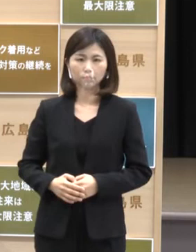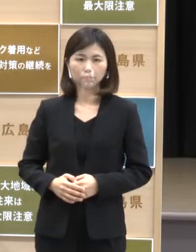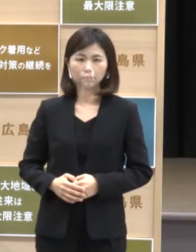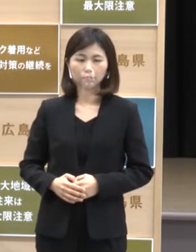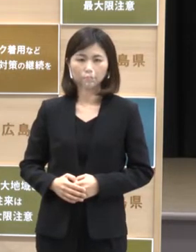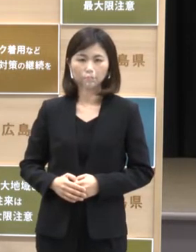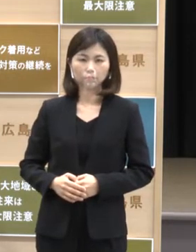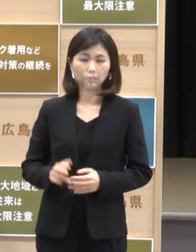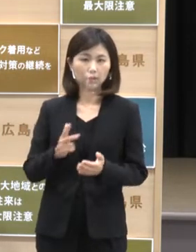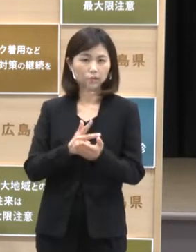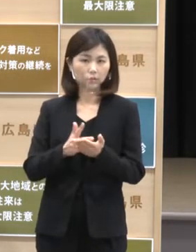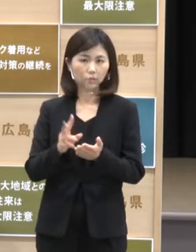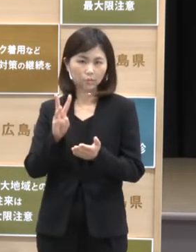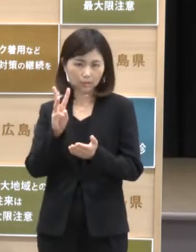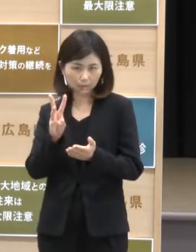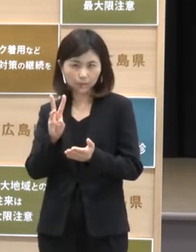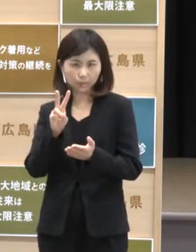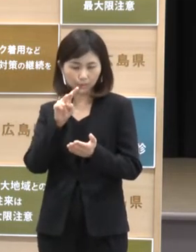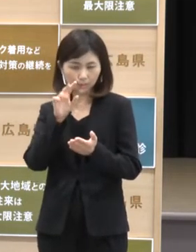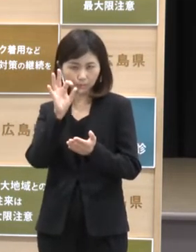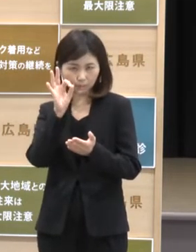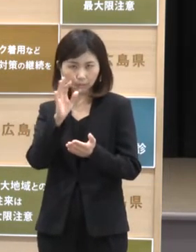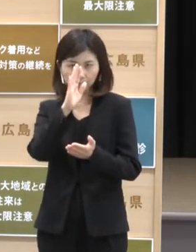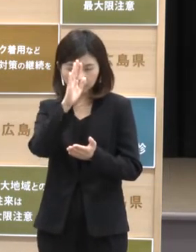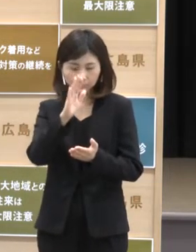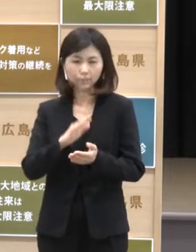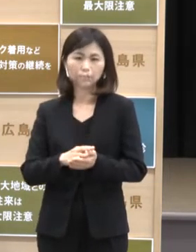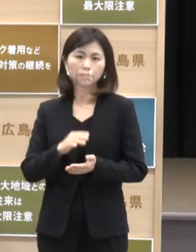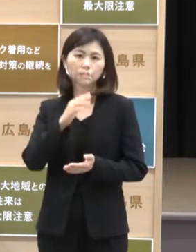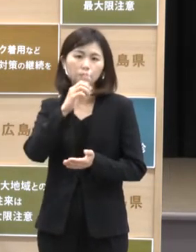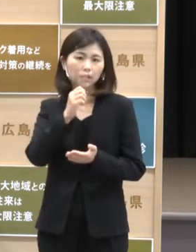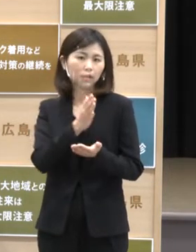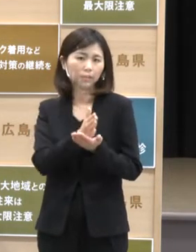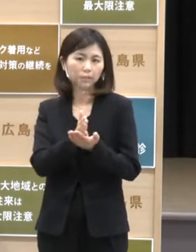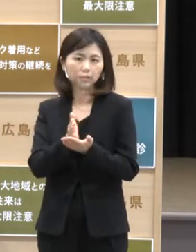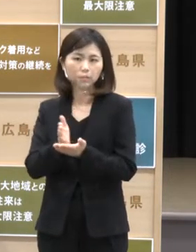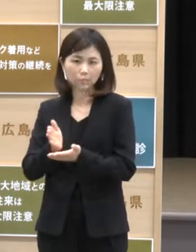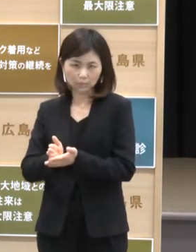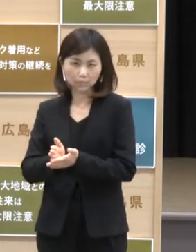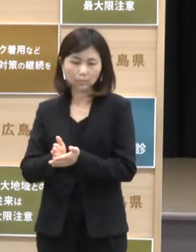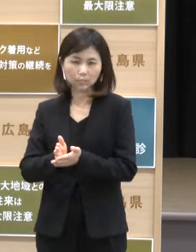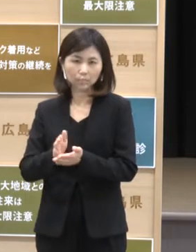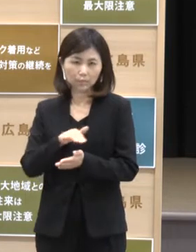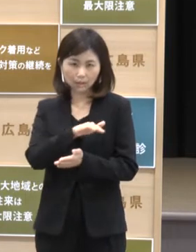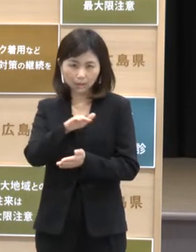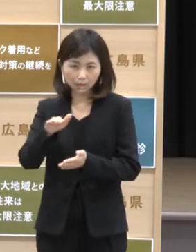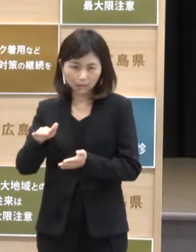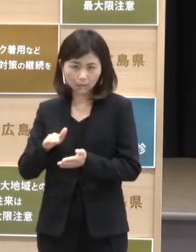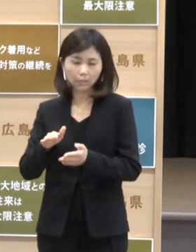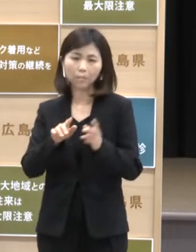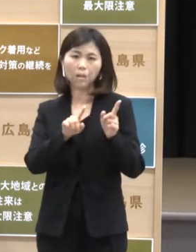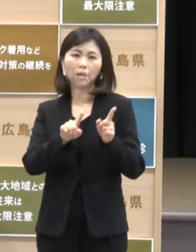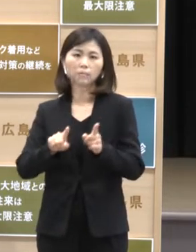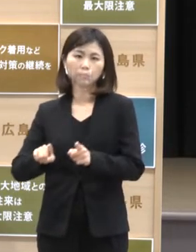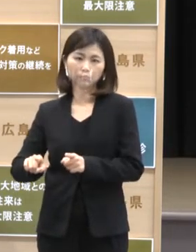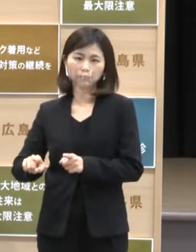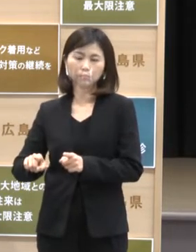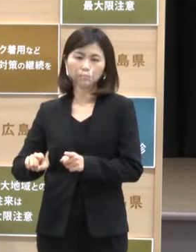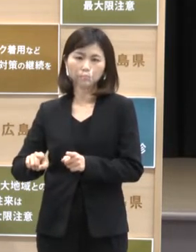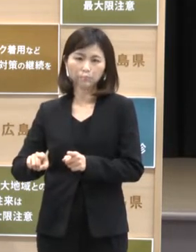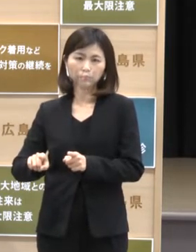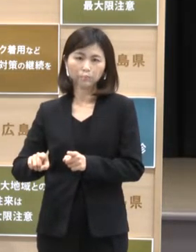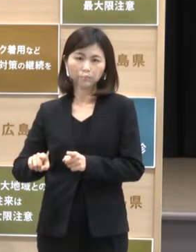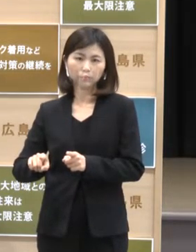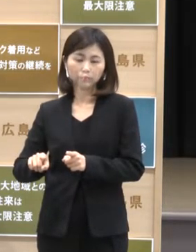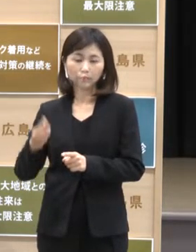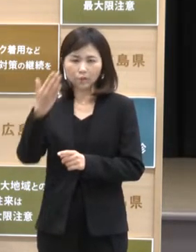3枚目ご覧いただきますと、年代別にありますが、すべての年代で減少しておりますが、依然として若